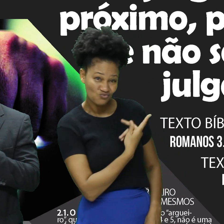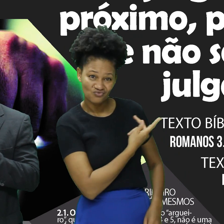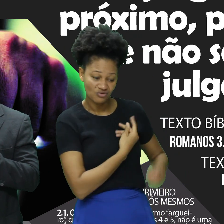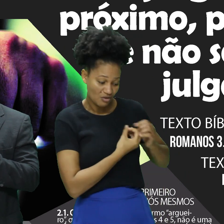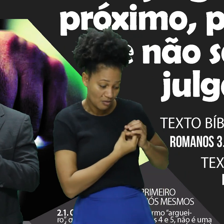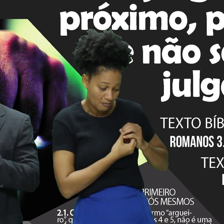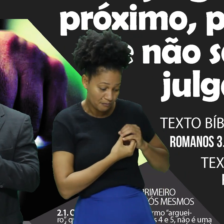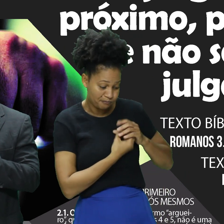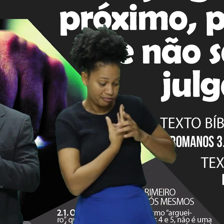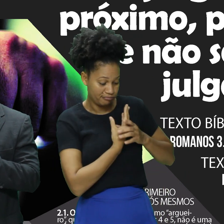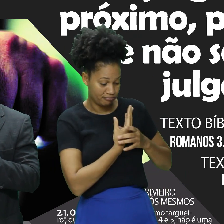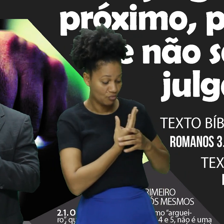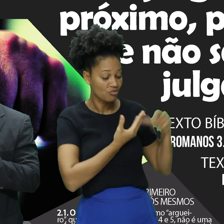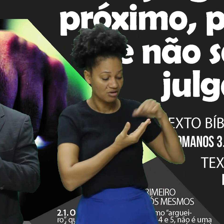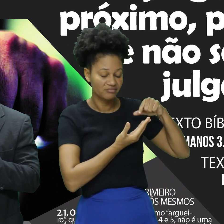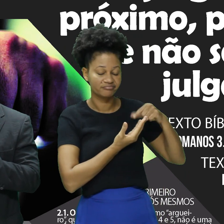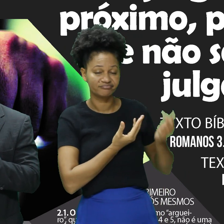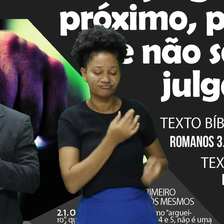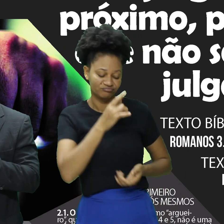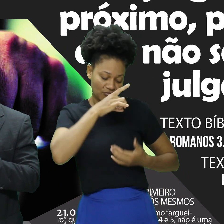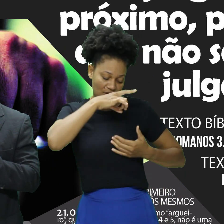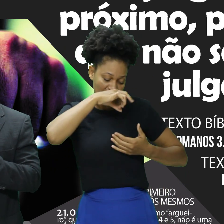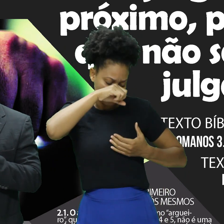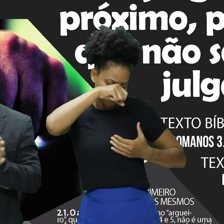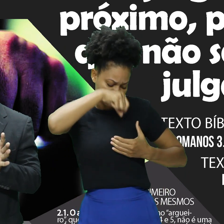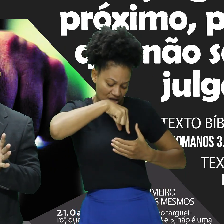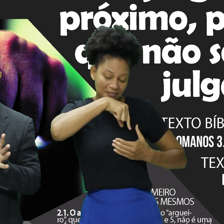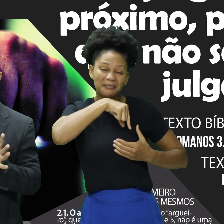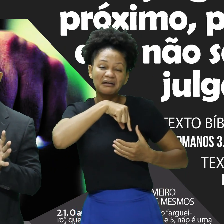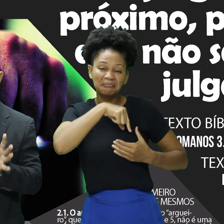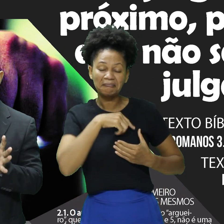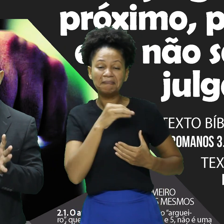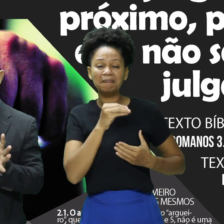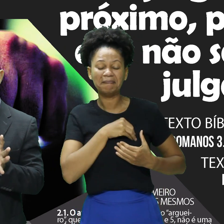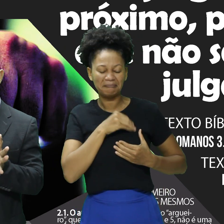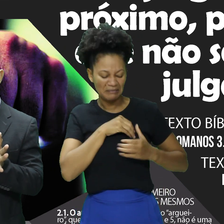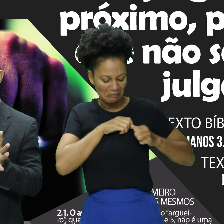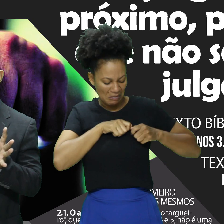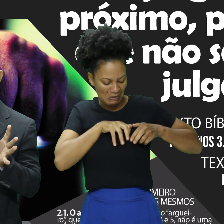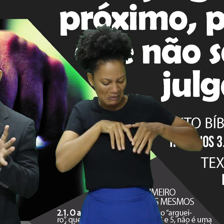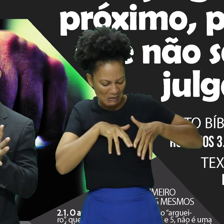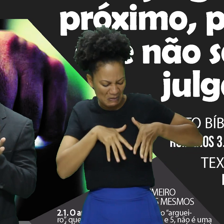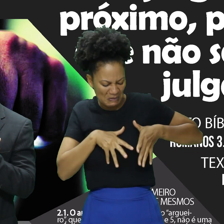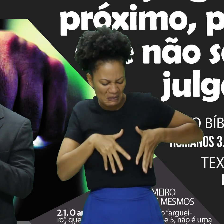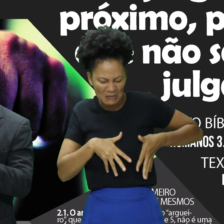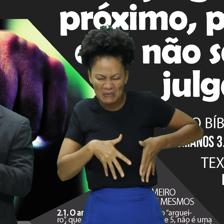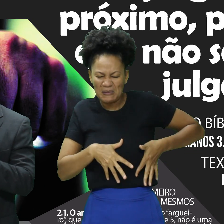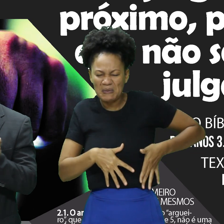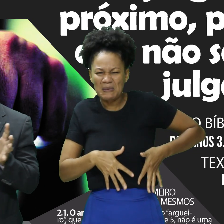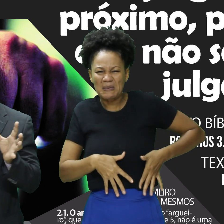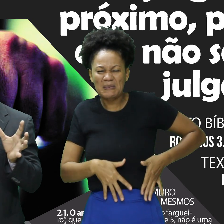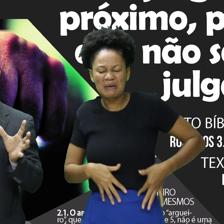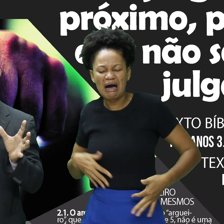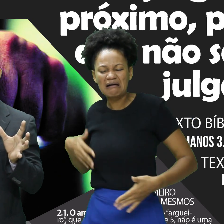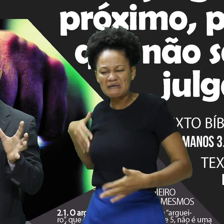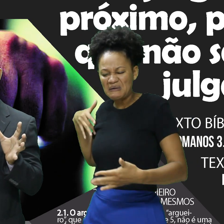a semente do pecado. E essa semente vem ao longo dos